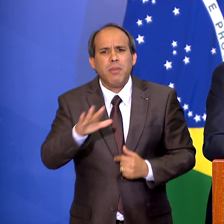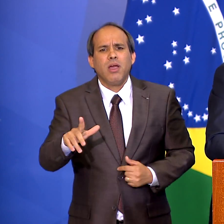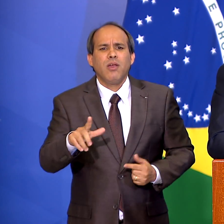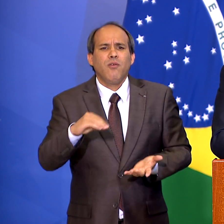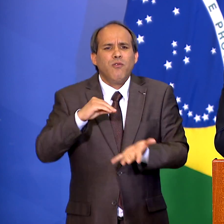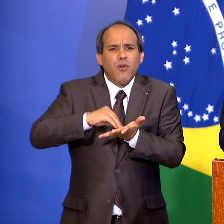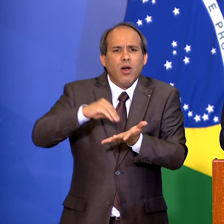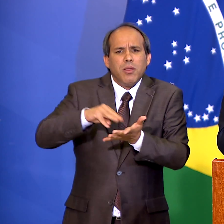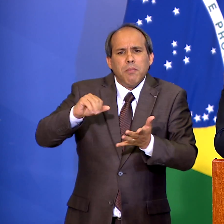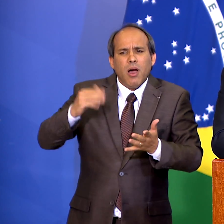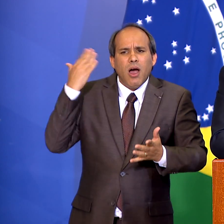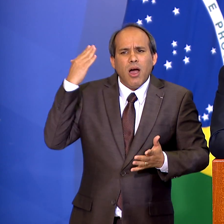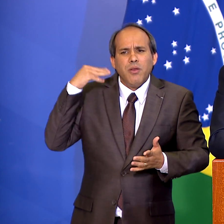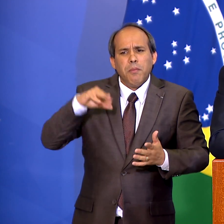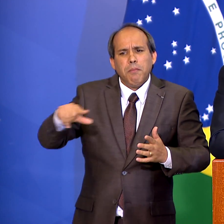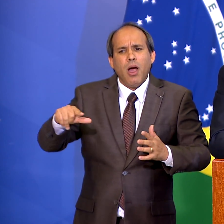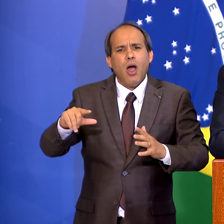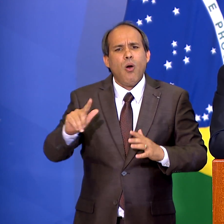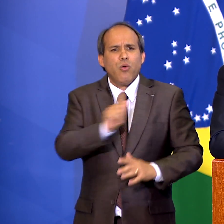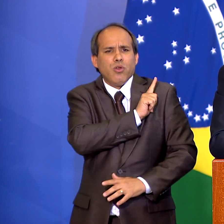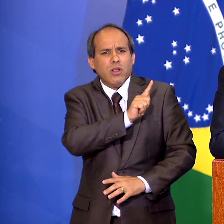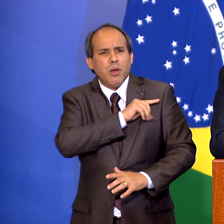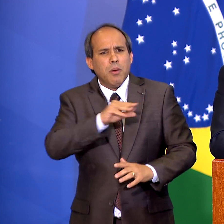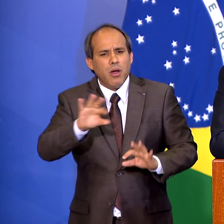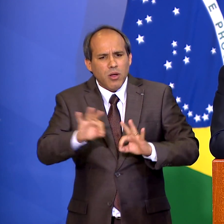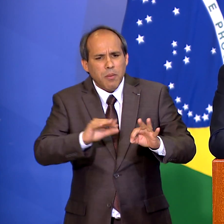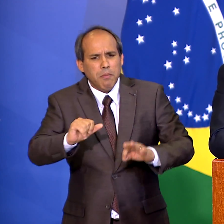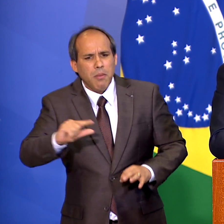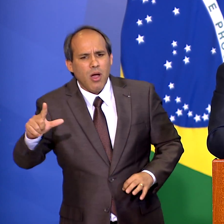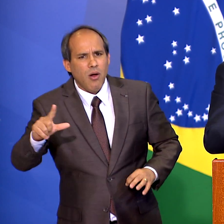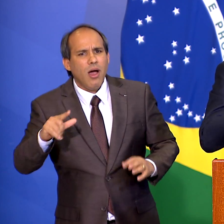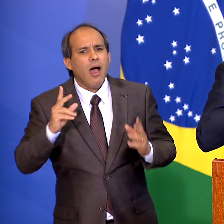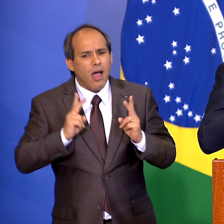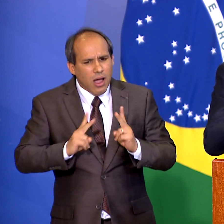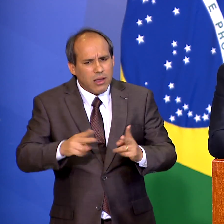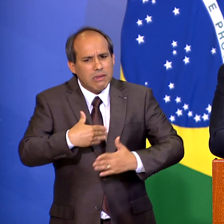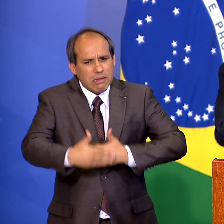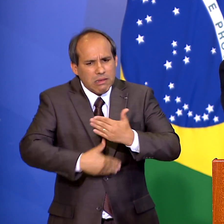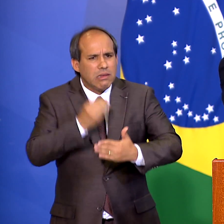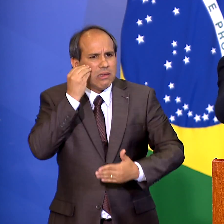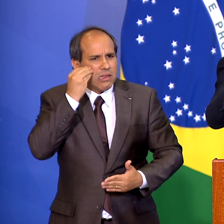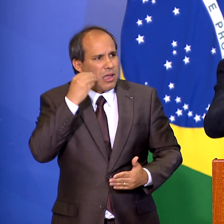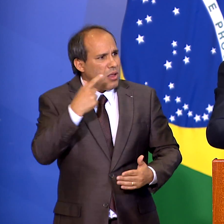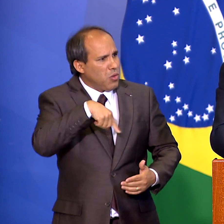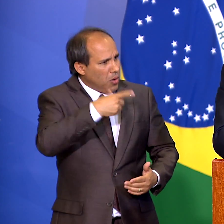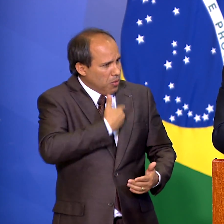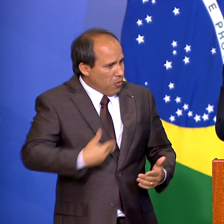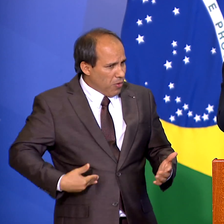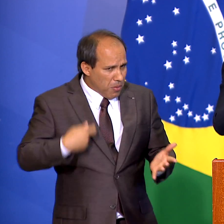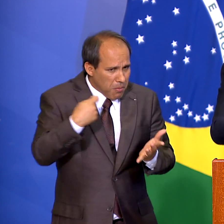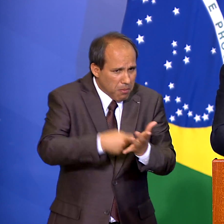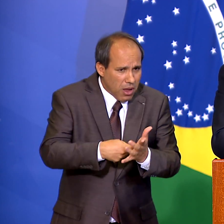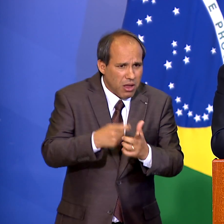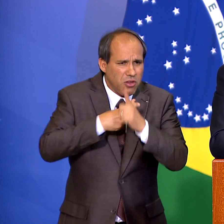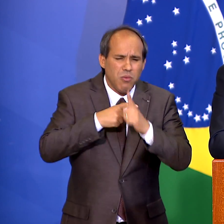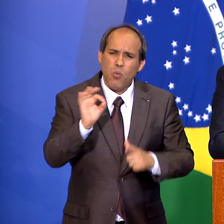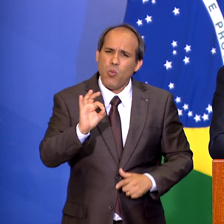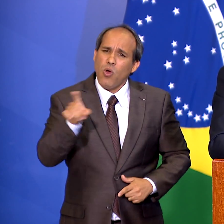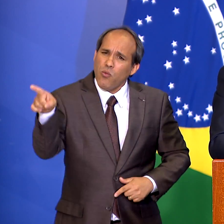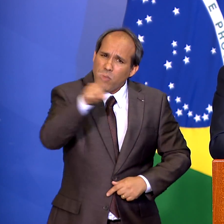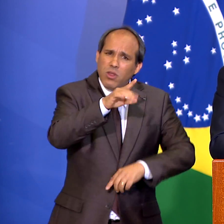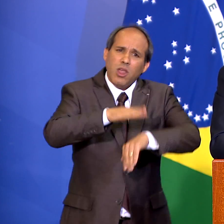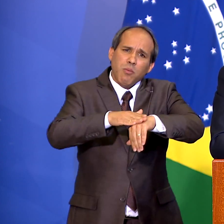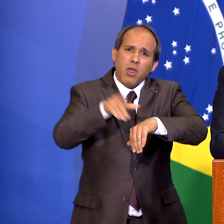na economia? A quem coube pagar essa dívida não é o nosso governo, não. Vocês todos que estão nos